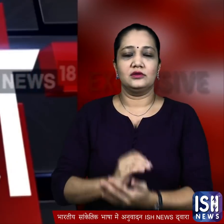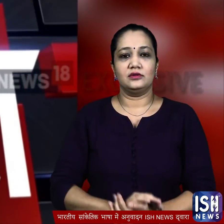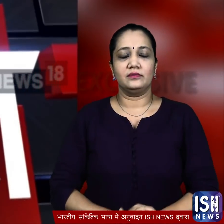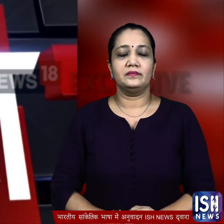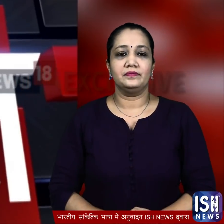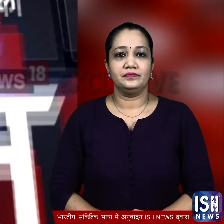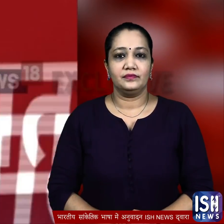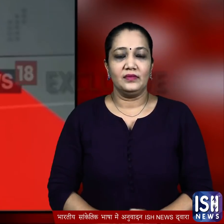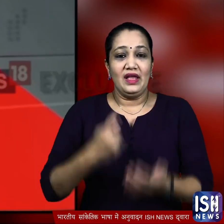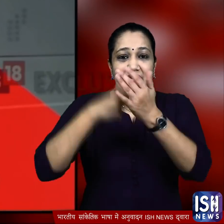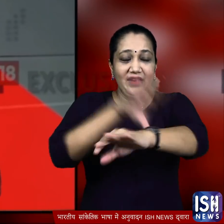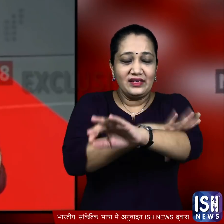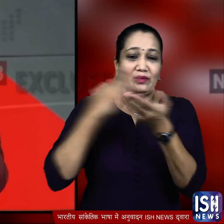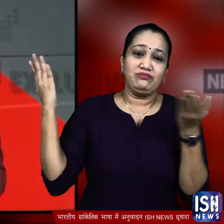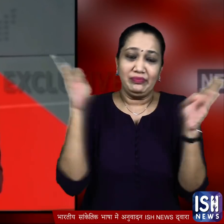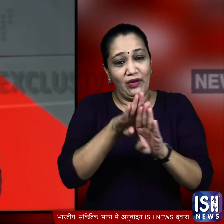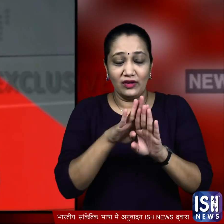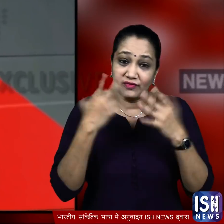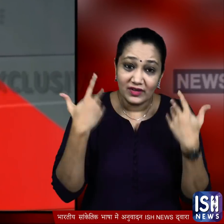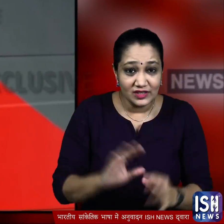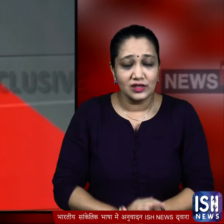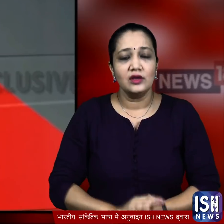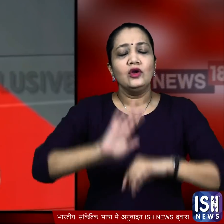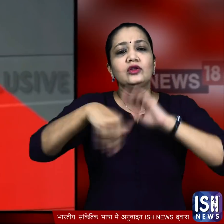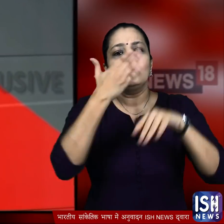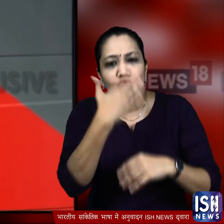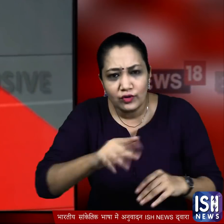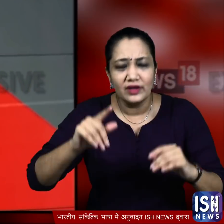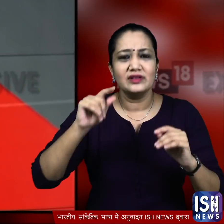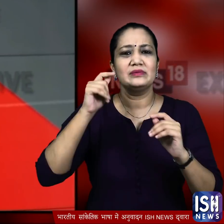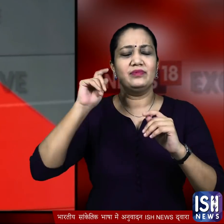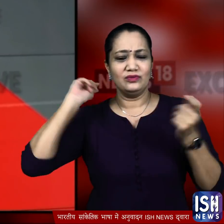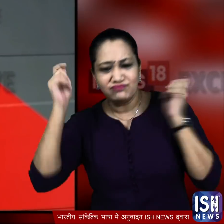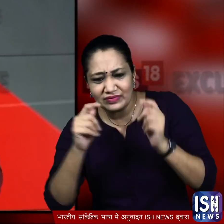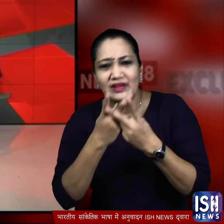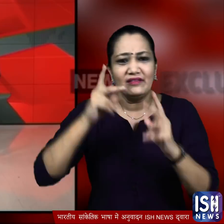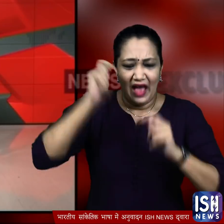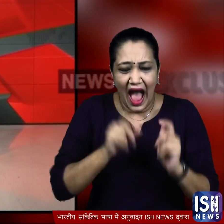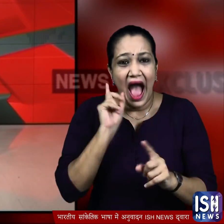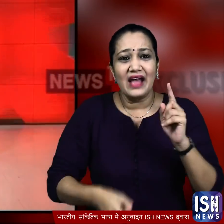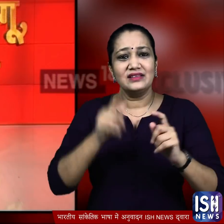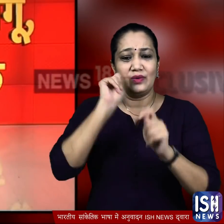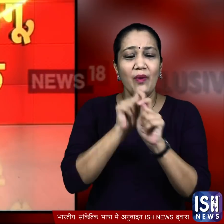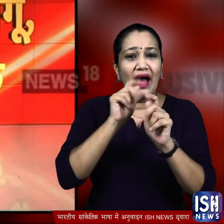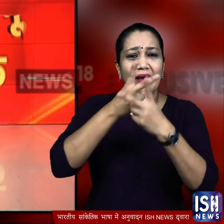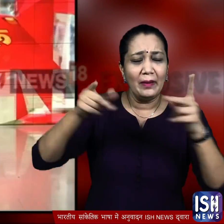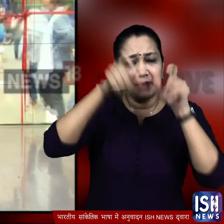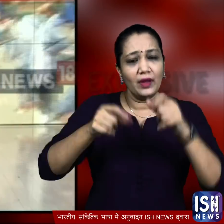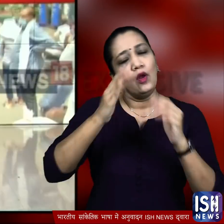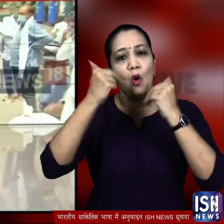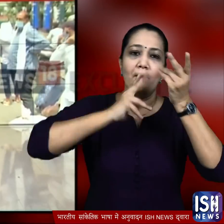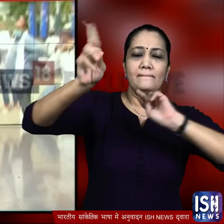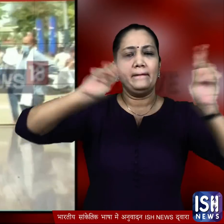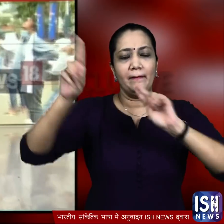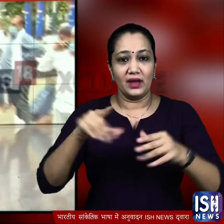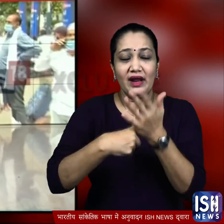रखेंगे। राजस्थान में लॉकडाउन लागू होने के बाद छात्रों और मजदूरों ने घरों की तरफ लौटना शुरू कर दिया। कोरोना से